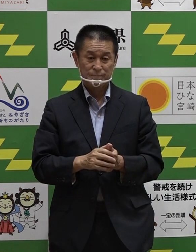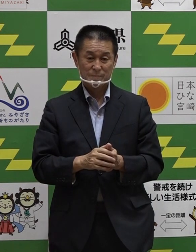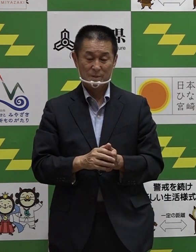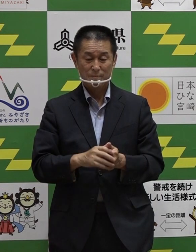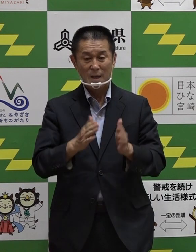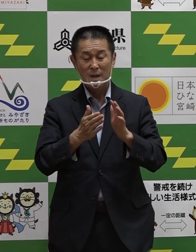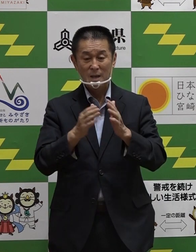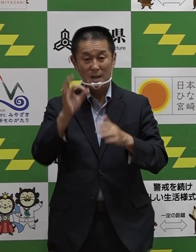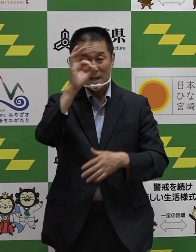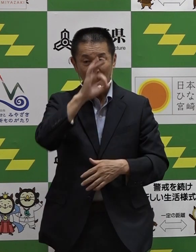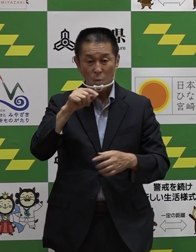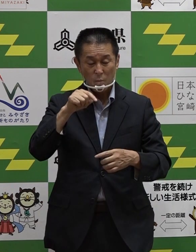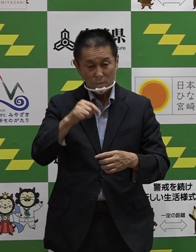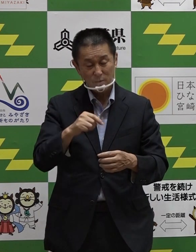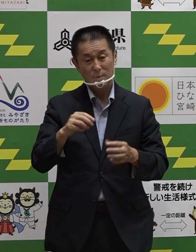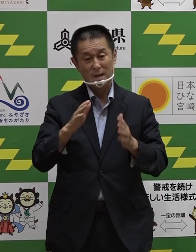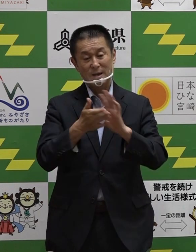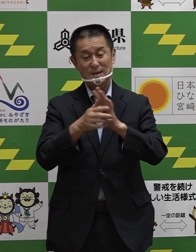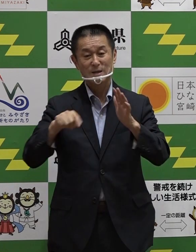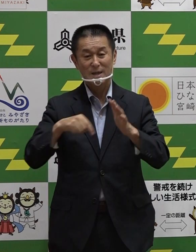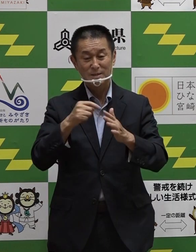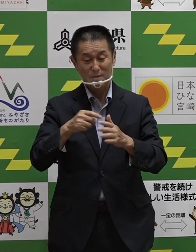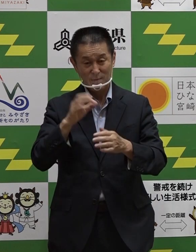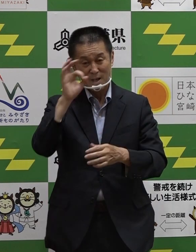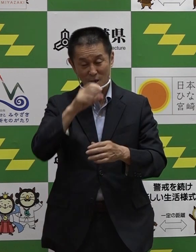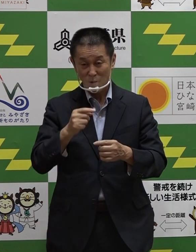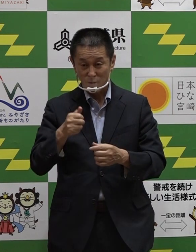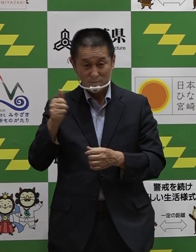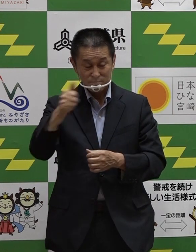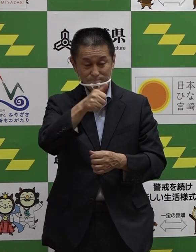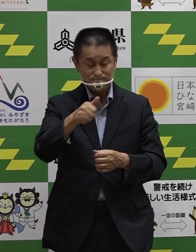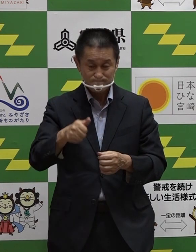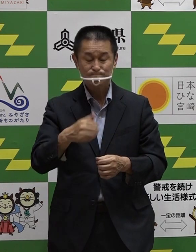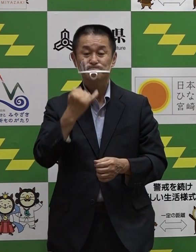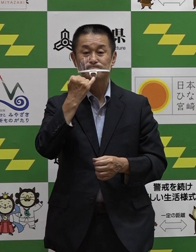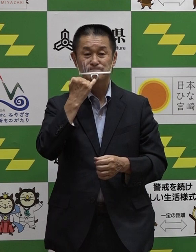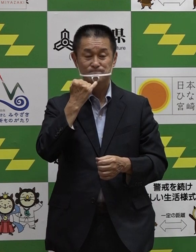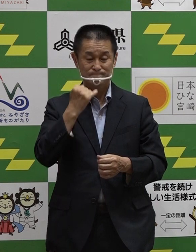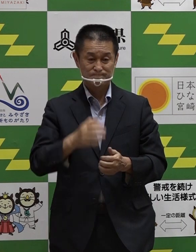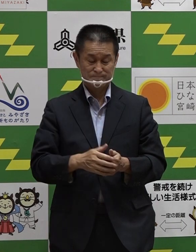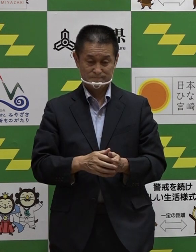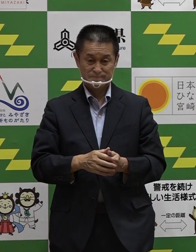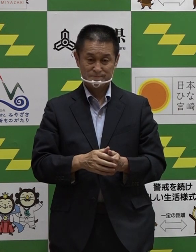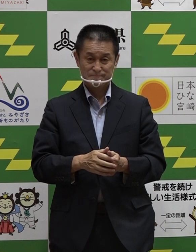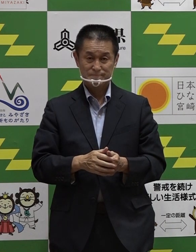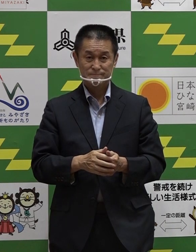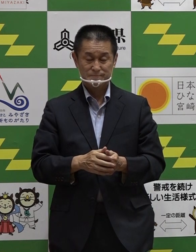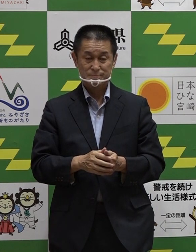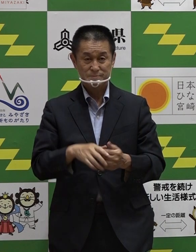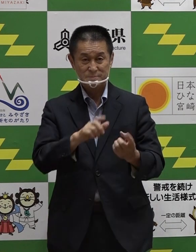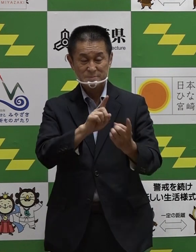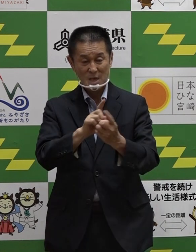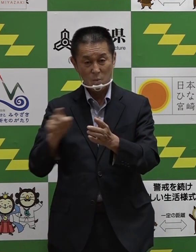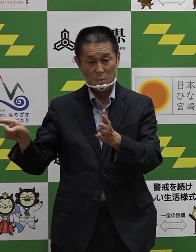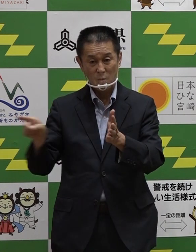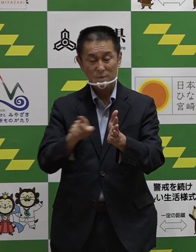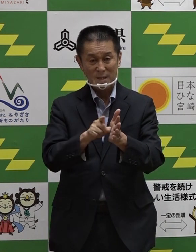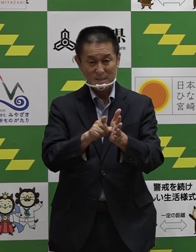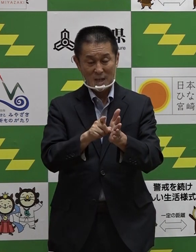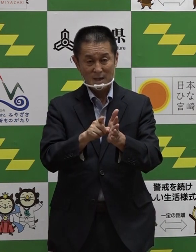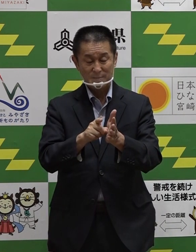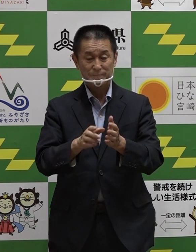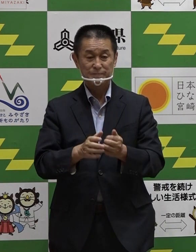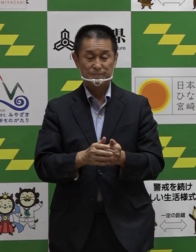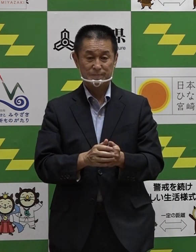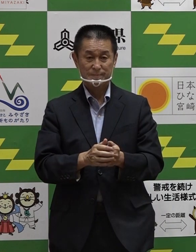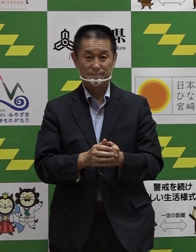観光について県内は基本的に観光していただいて結構である、差し支えないということで対応してきたところであります